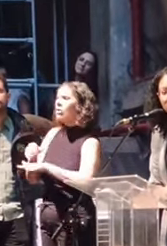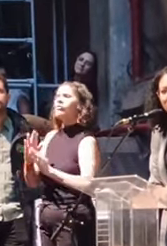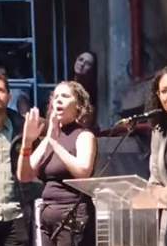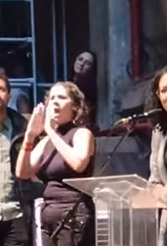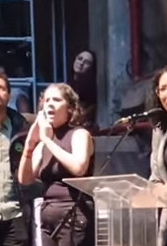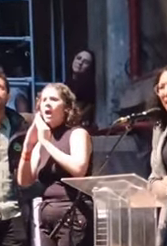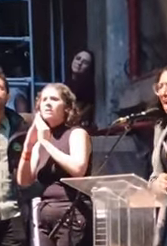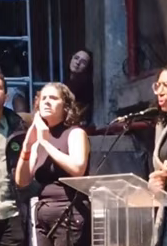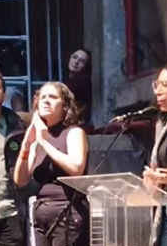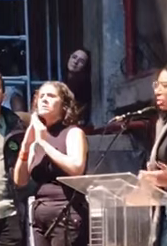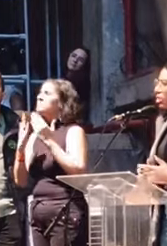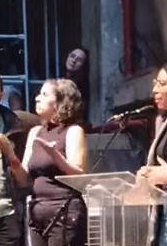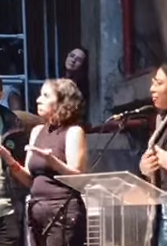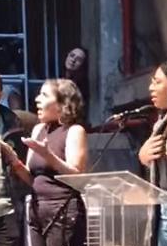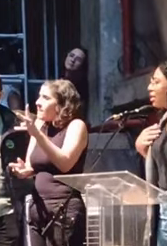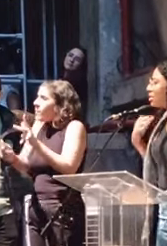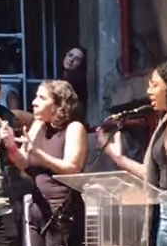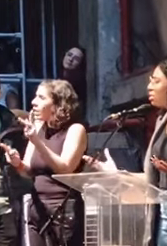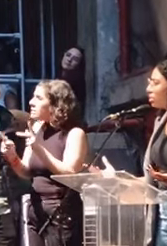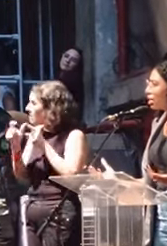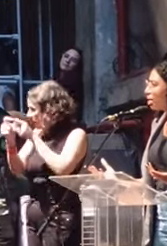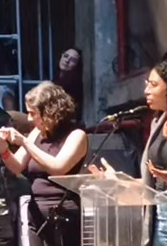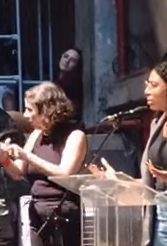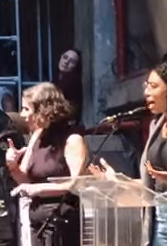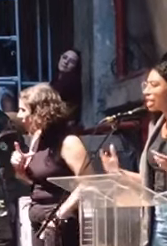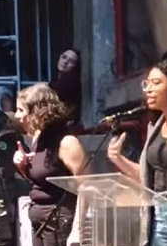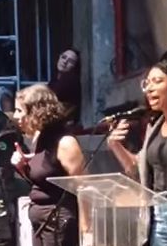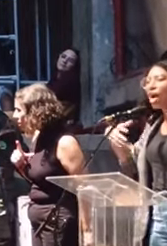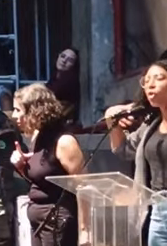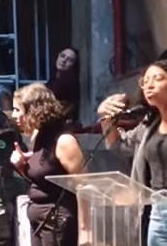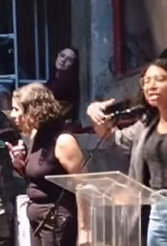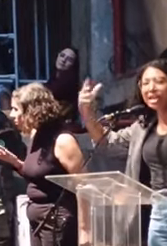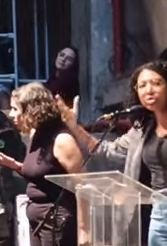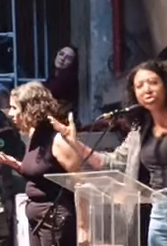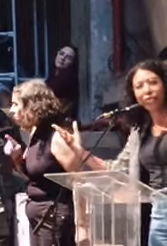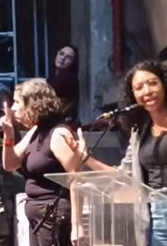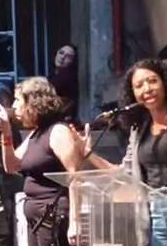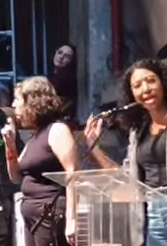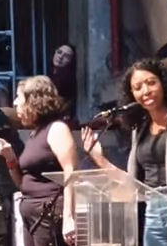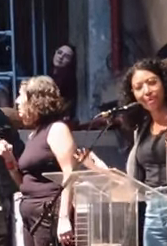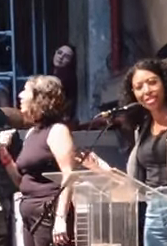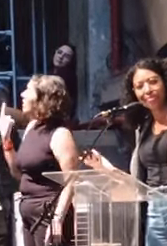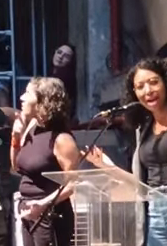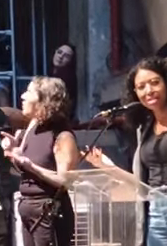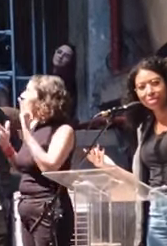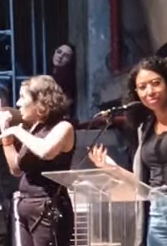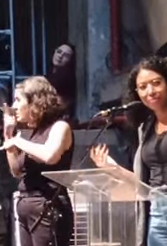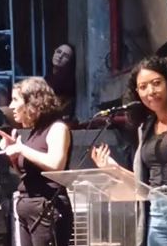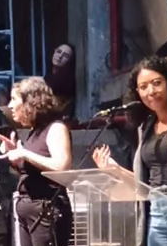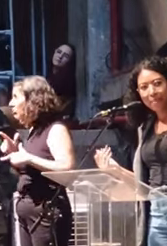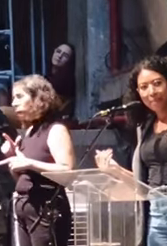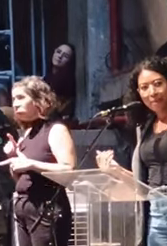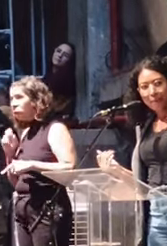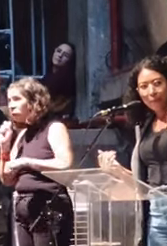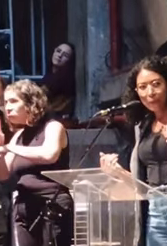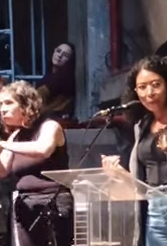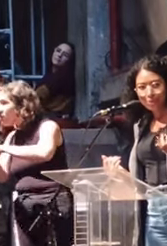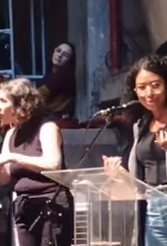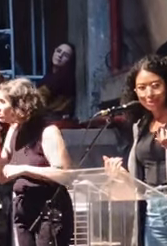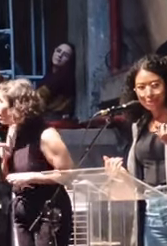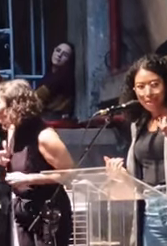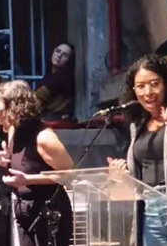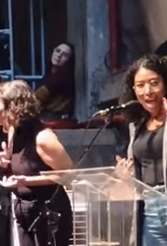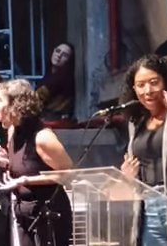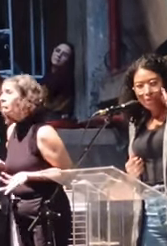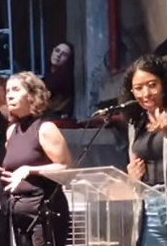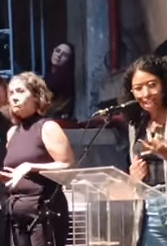habitação. As populações periféricas têm esse direito? A gente está conseguindo usufruir desses bens básicos?